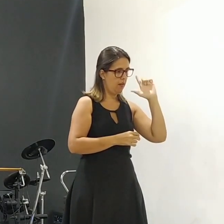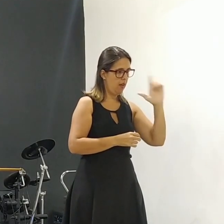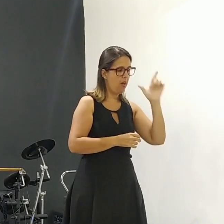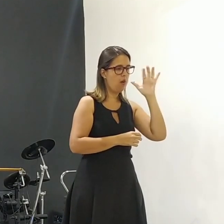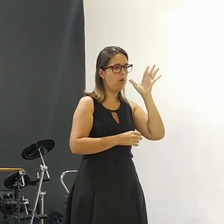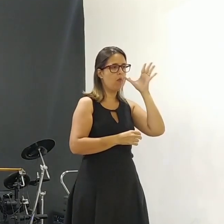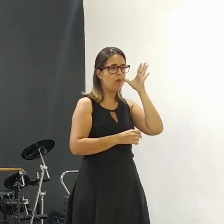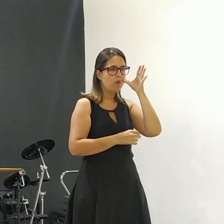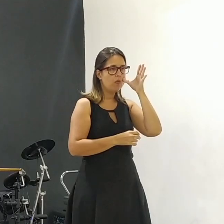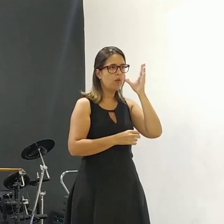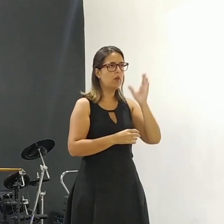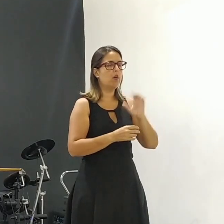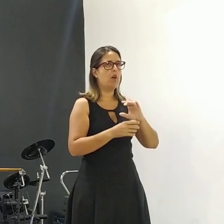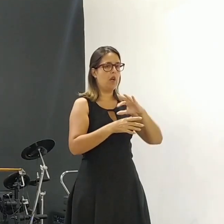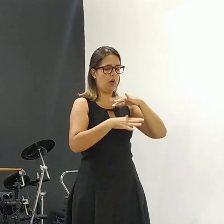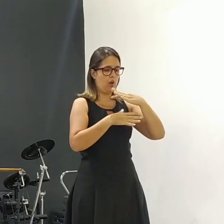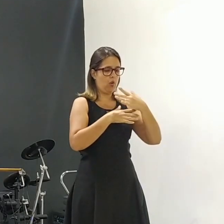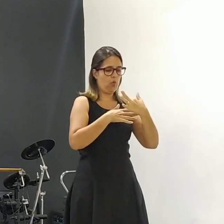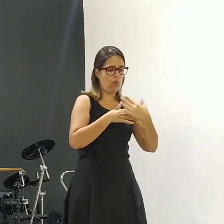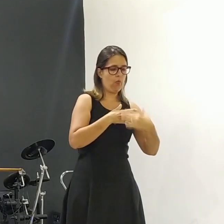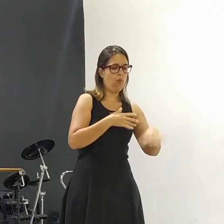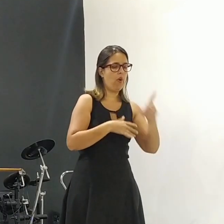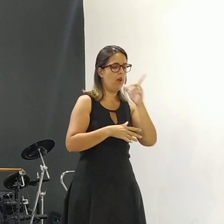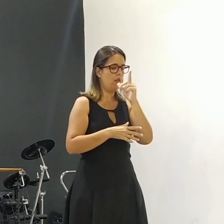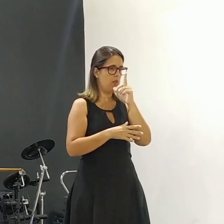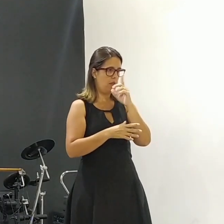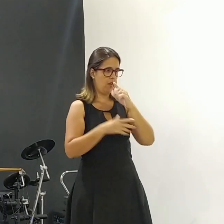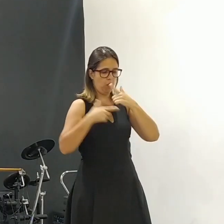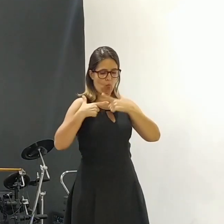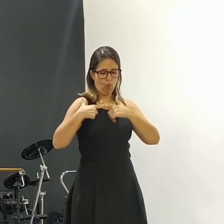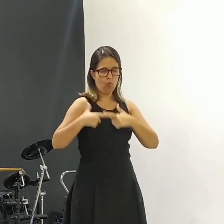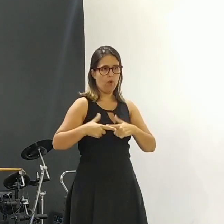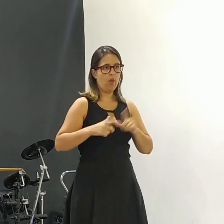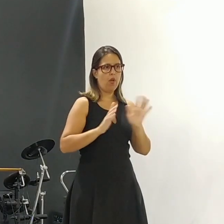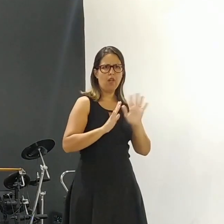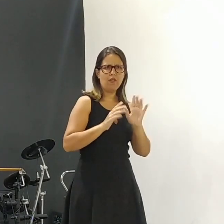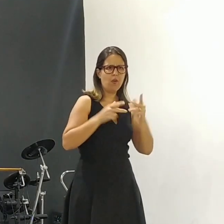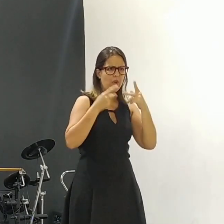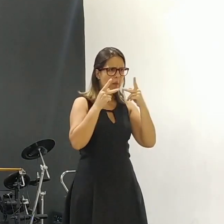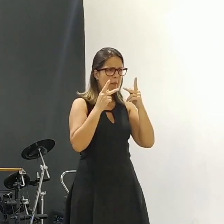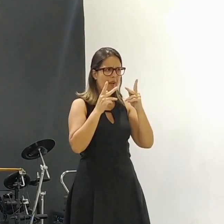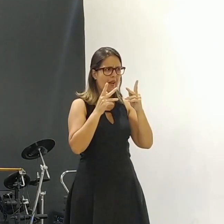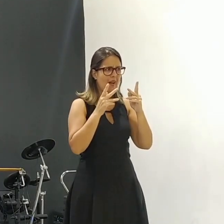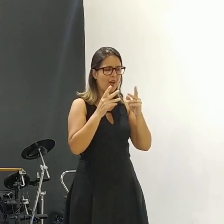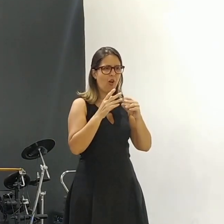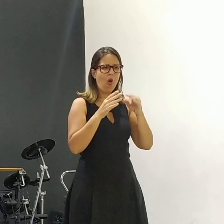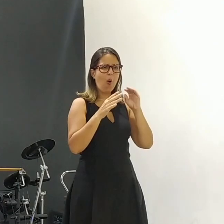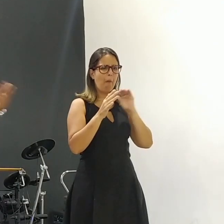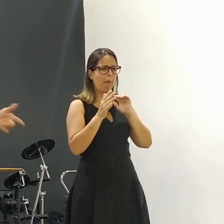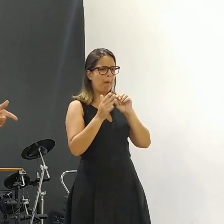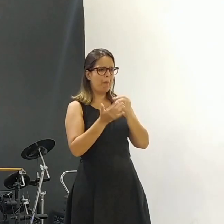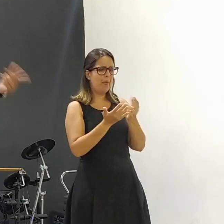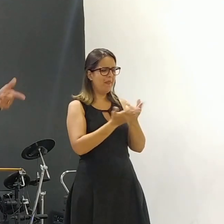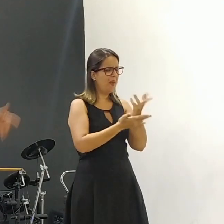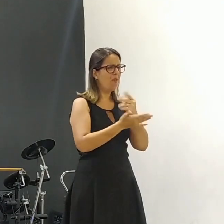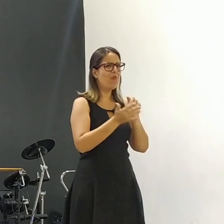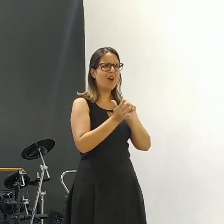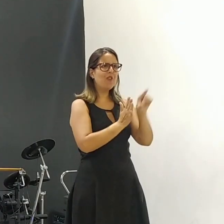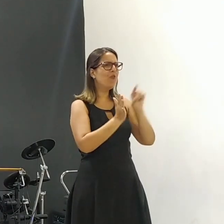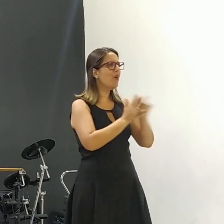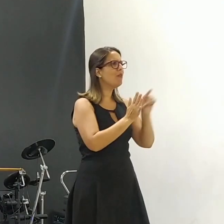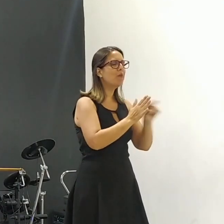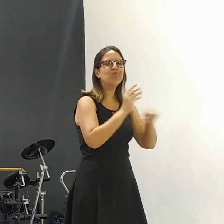águas purificadoras. Não ia pregar sobre isso, né? Mandei um monte de versículos para você, eu mudei